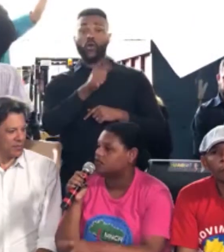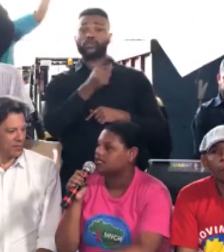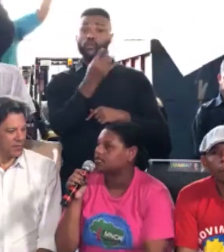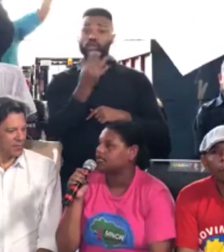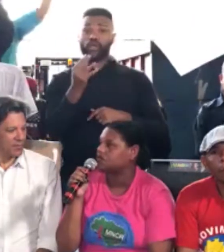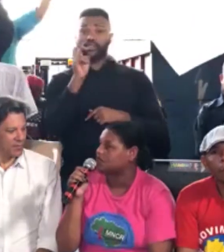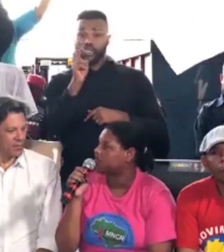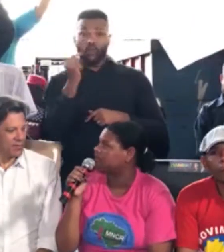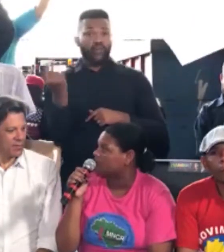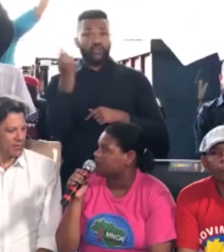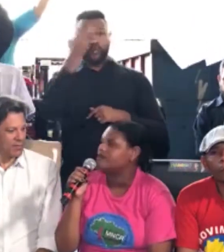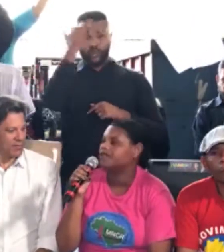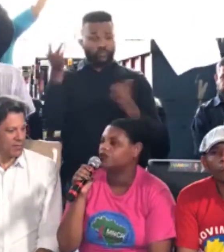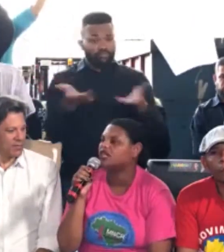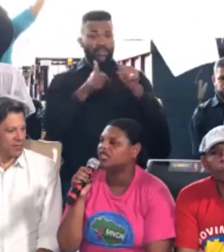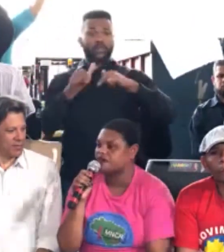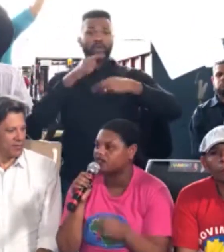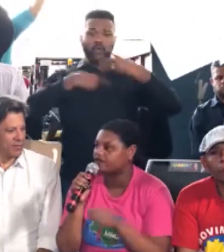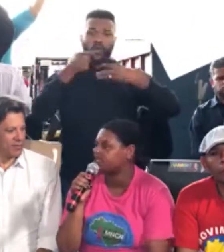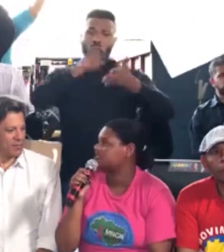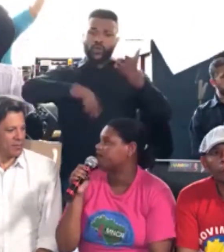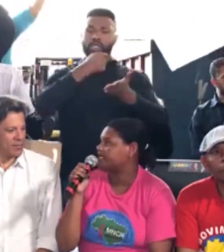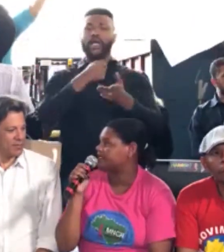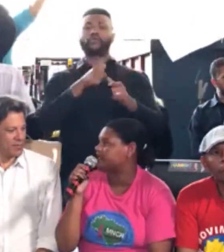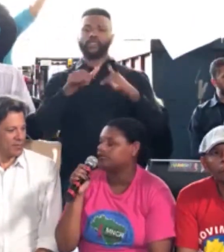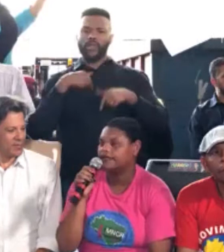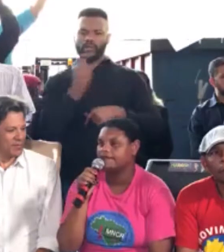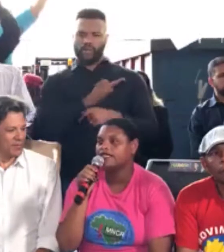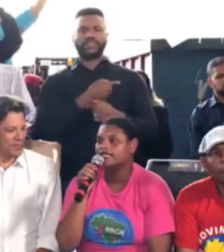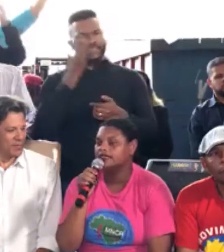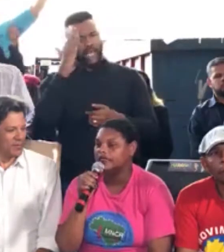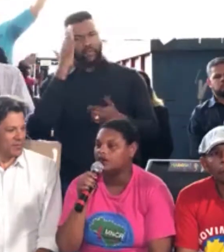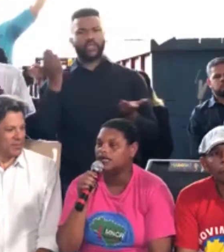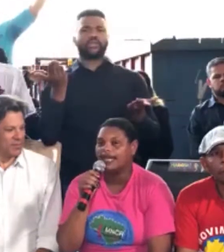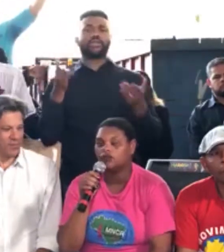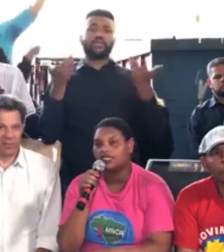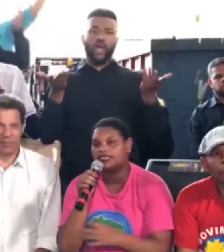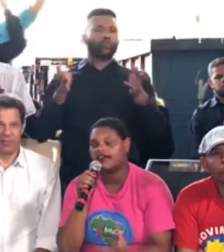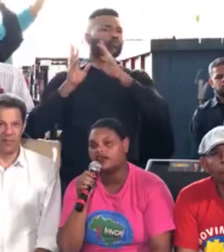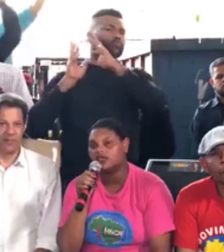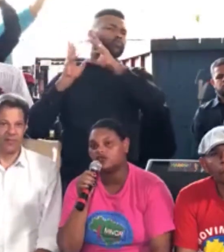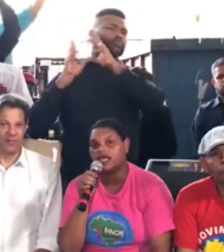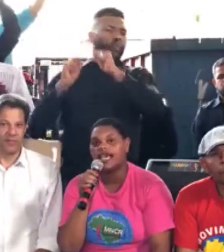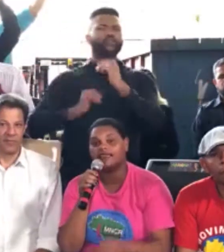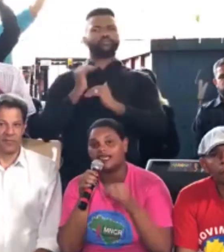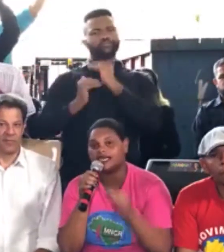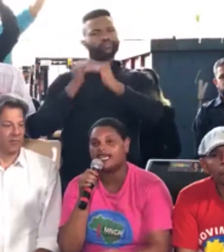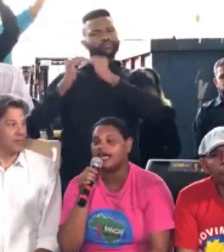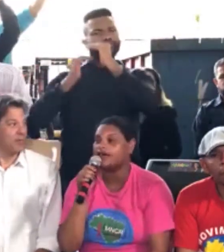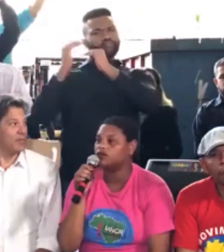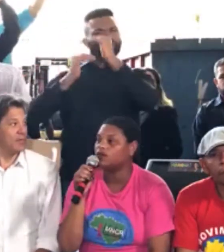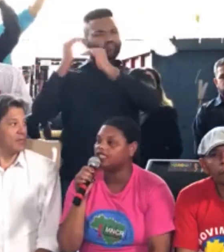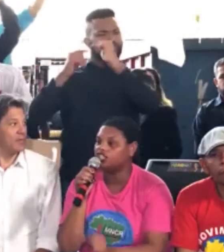veio valorizar os catadores do seu artigo 54 para ser contratado para fazer o serviço que a gente presta. Né? Então, todos esses avanços,